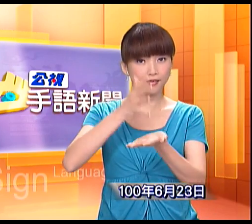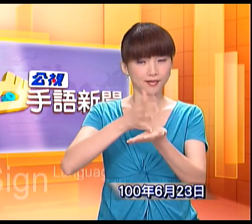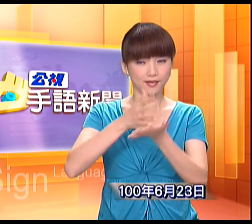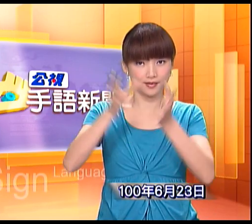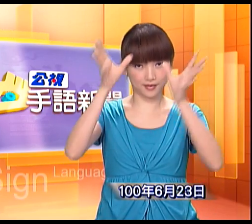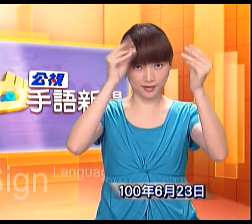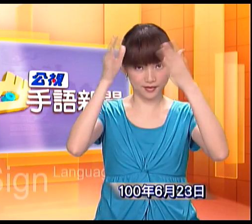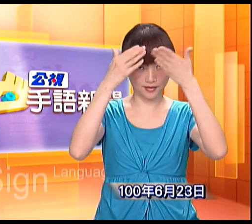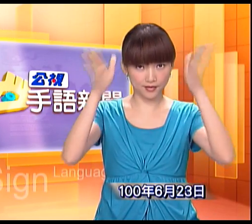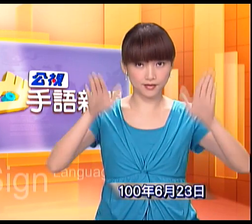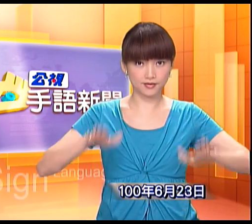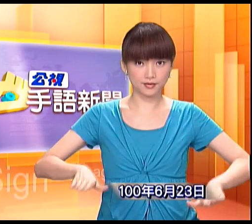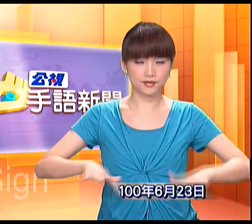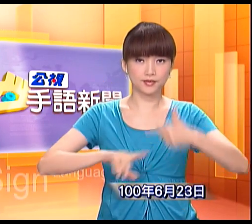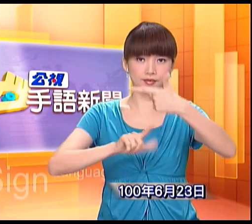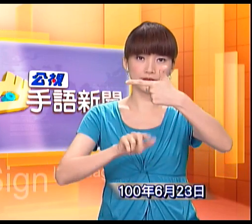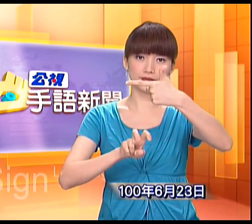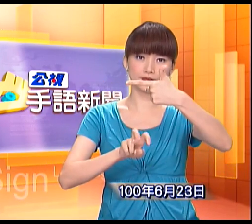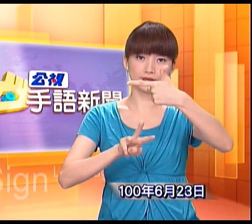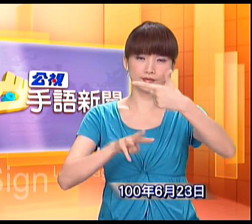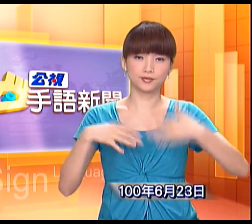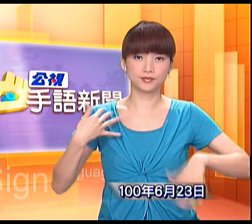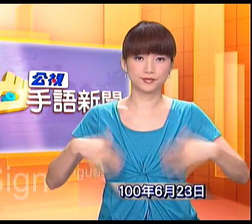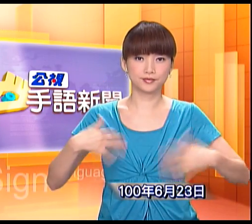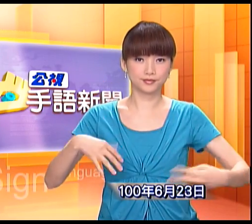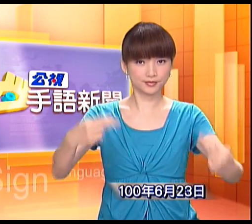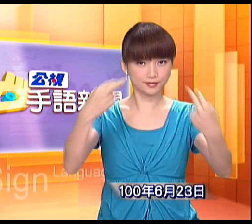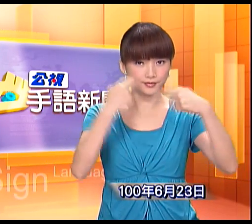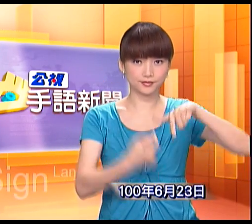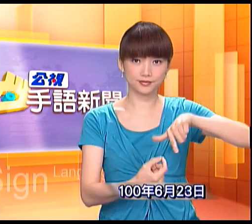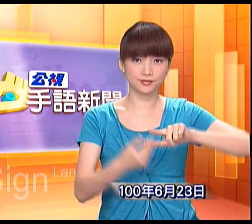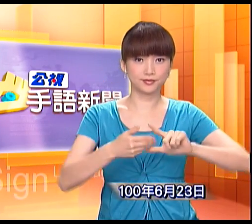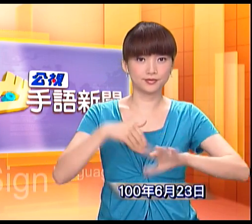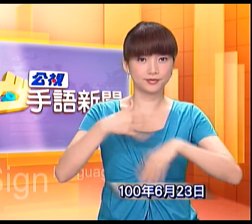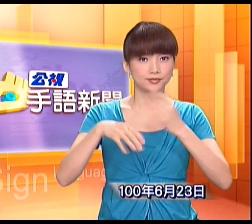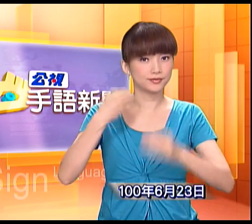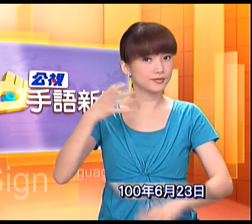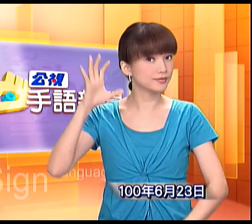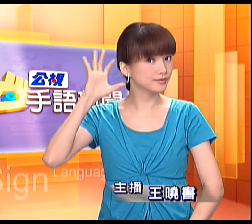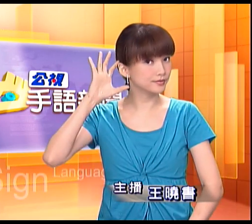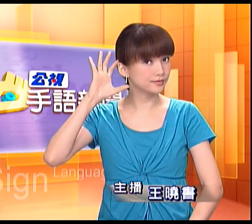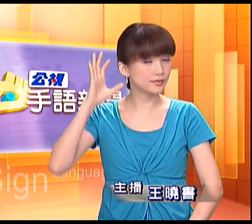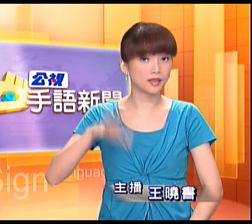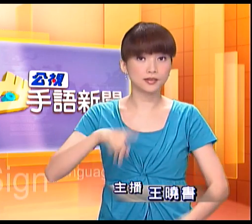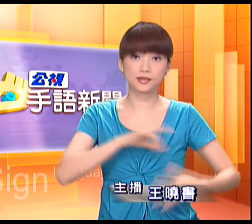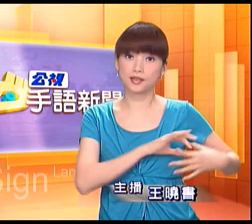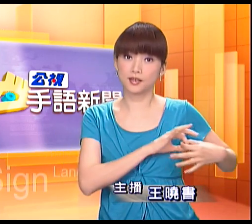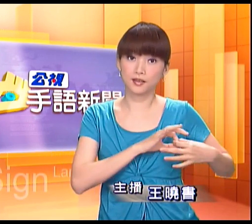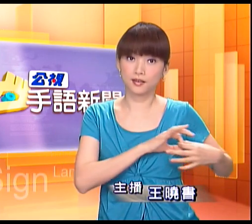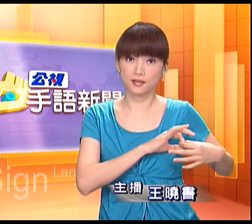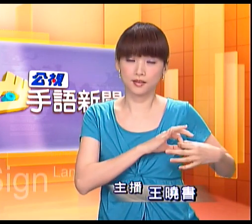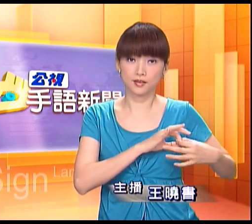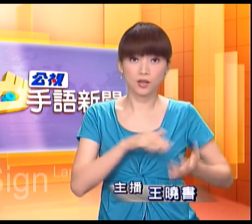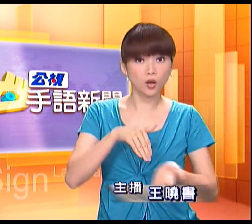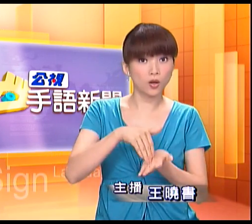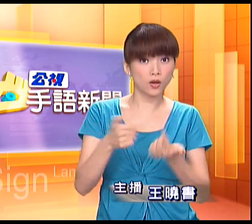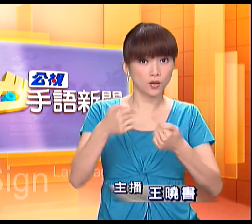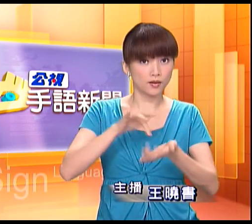看新闻，开视野，欢迎收看今天6月23号的公视手语新闻。新闻开始，先来关心，因为